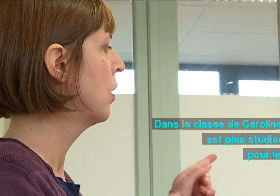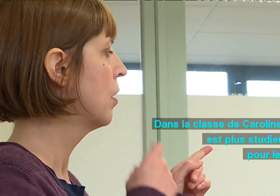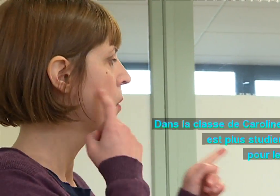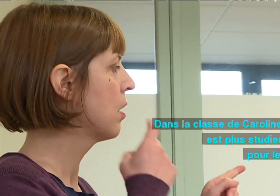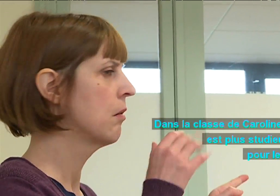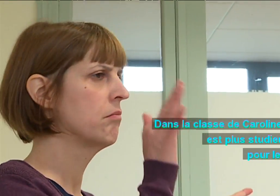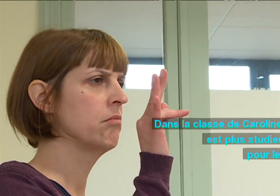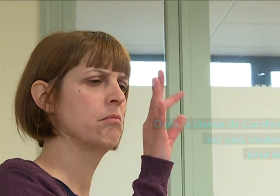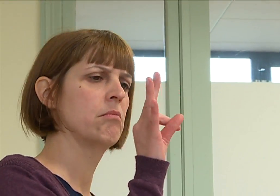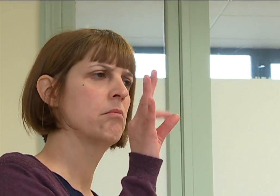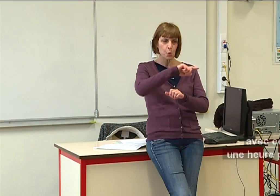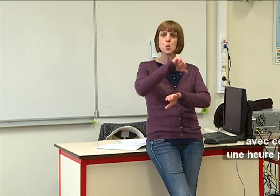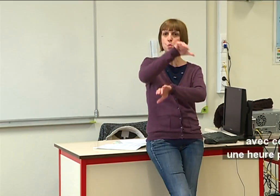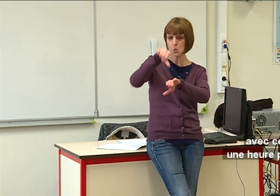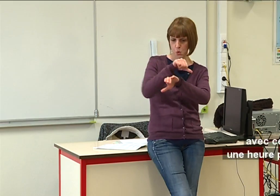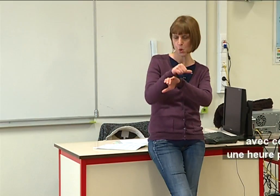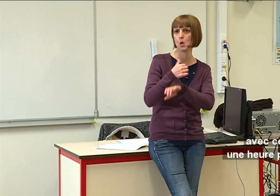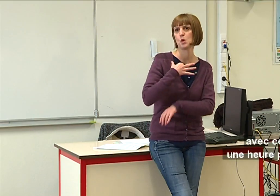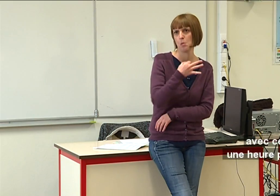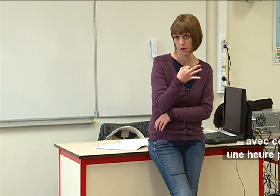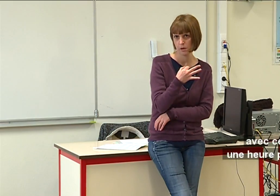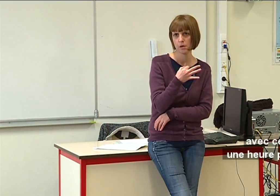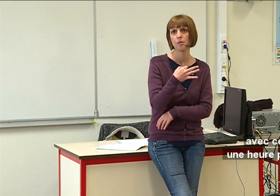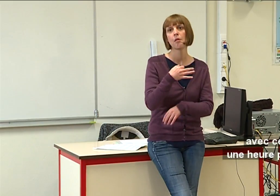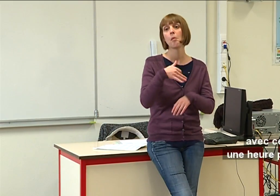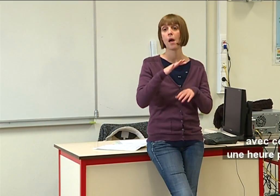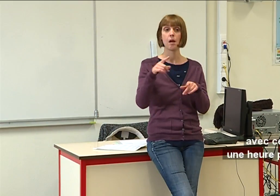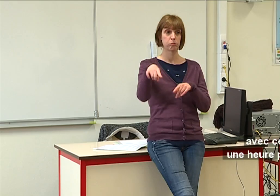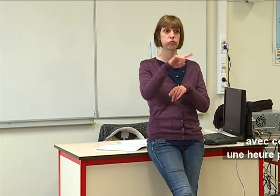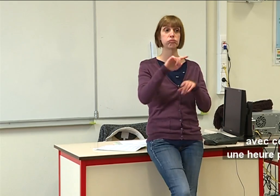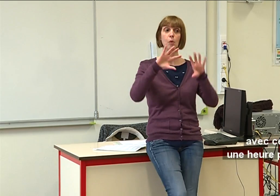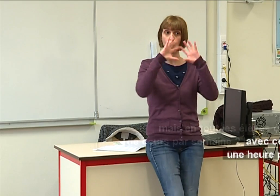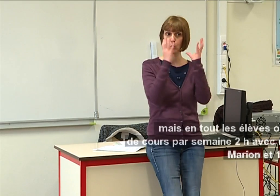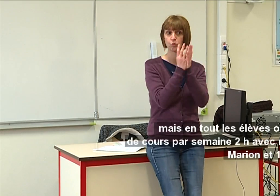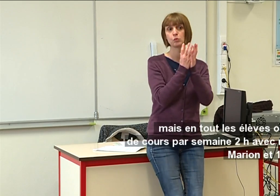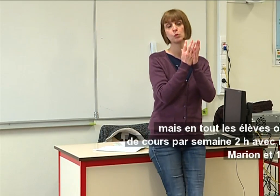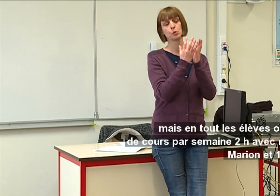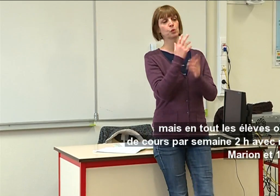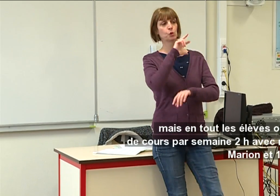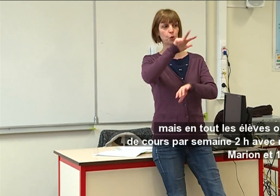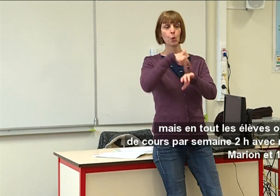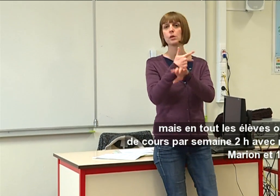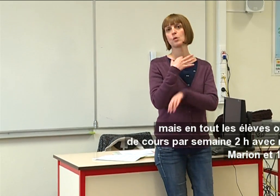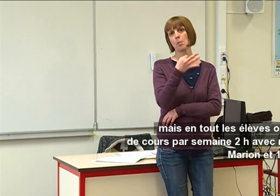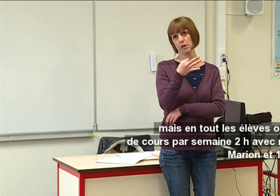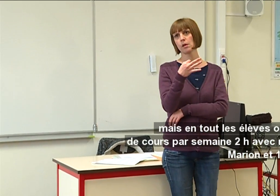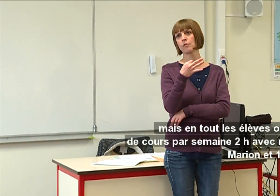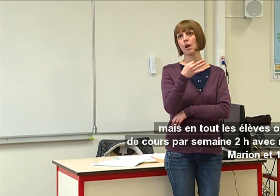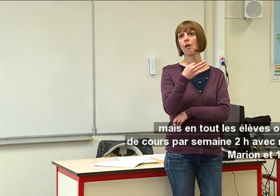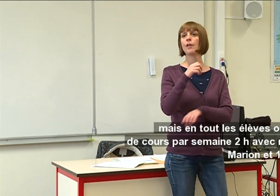oblige. Alors, avec ce groupe, j'ai 1 heure par semaine. Mais en tout, les élèves ont 3 heures de